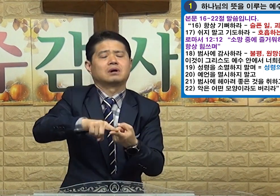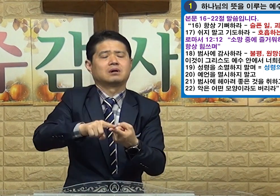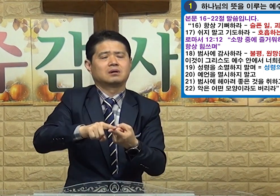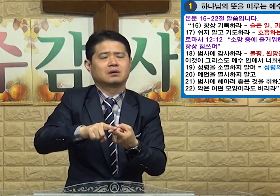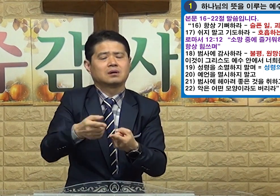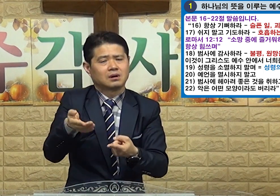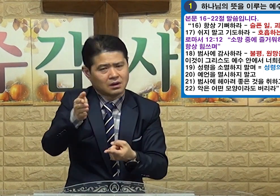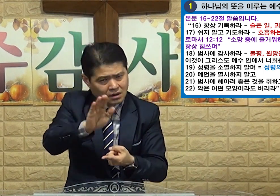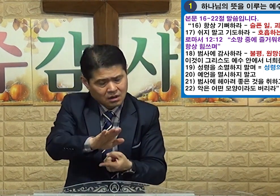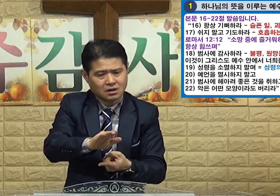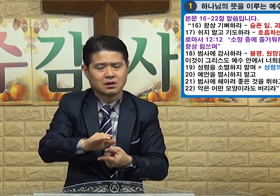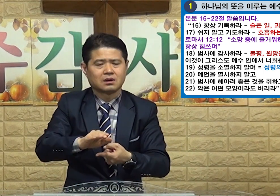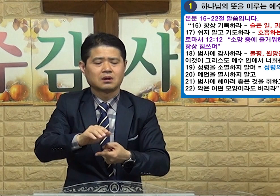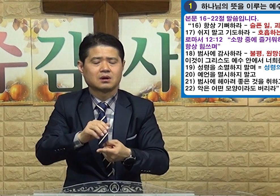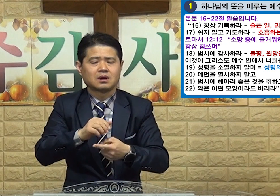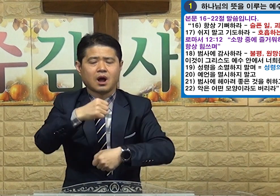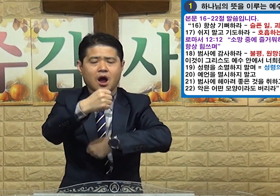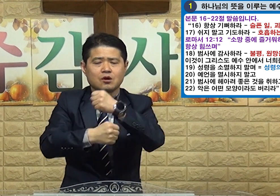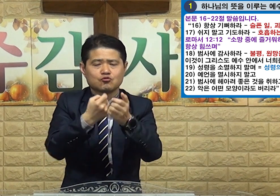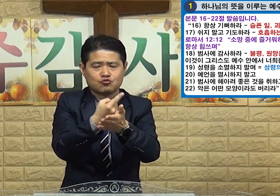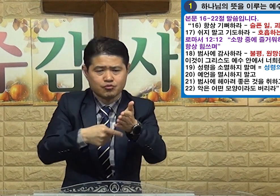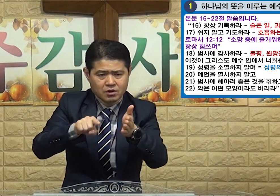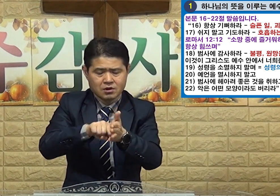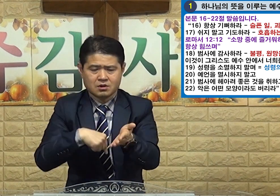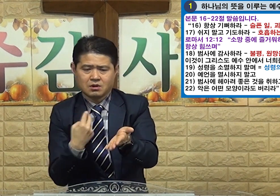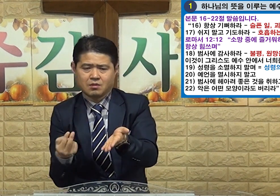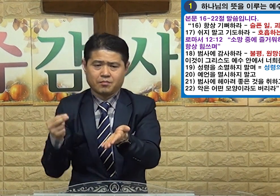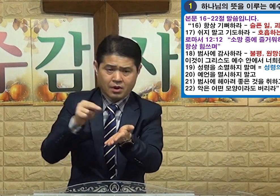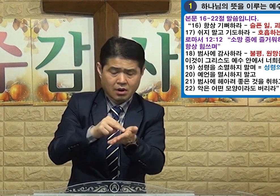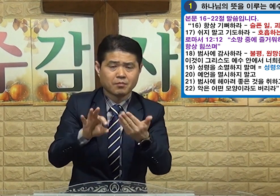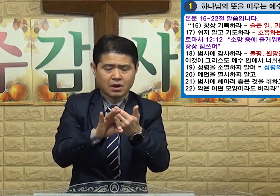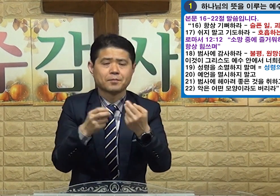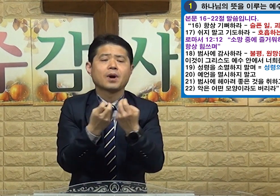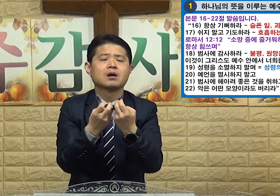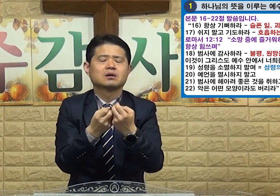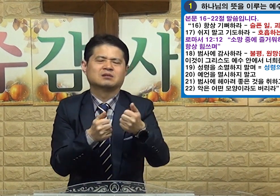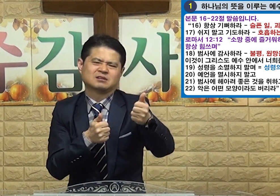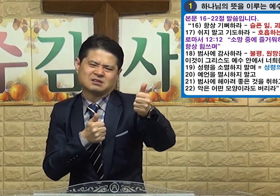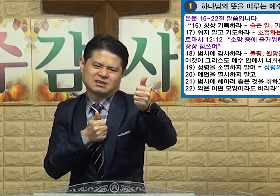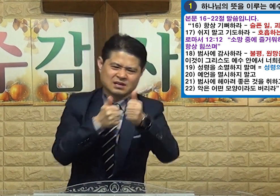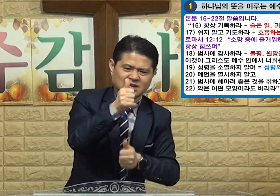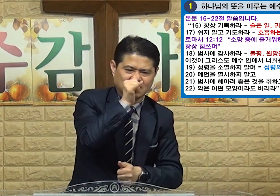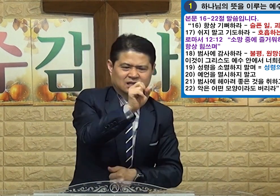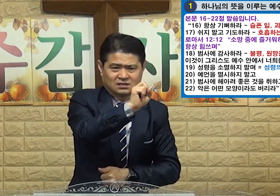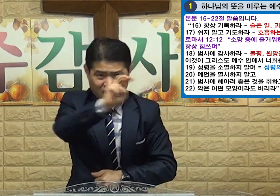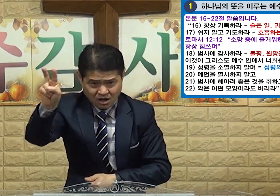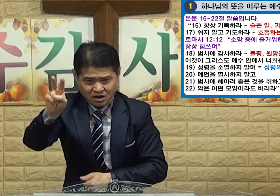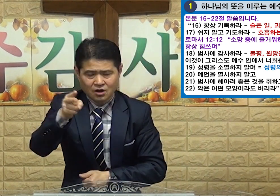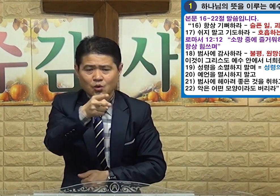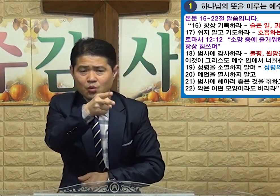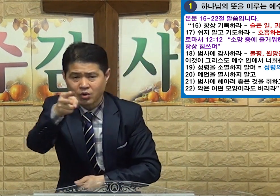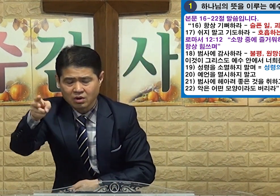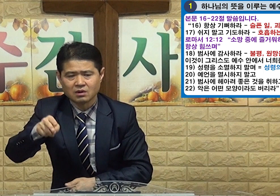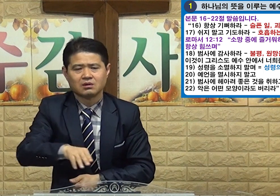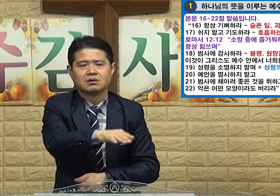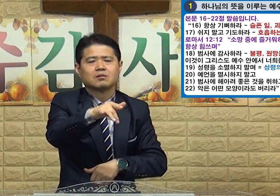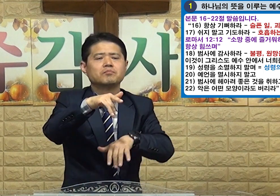독이 수도 있다는 그런 우려도 있지만 우리가 이 자유를 위해서 다시 이길 수 있어야